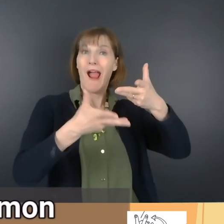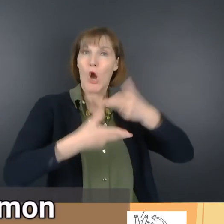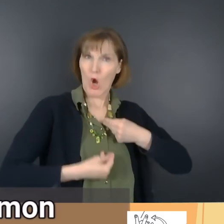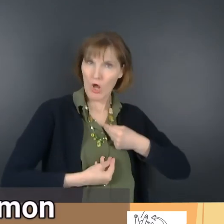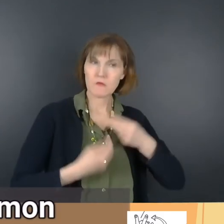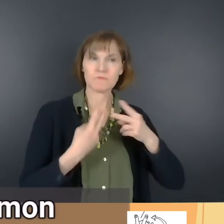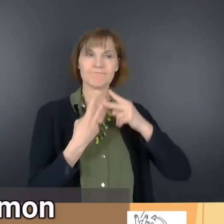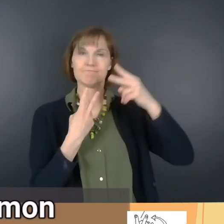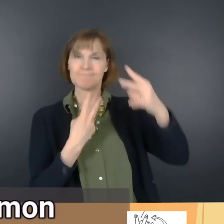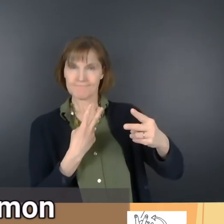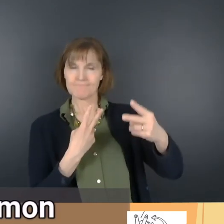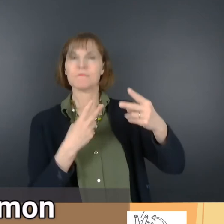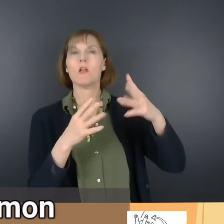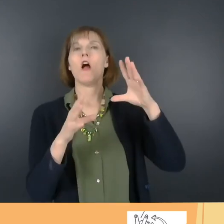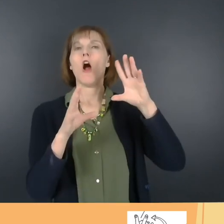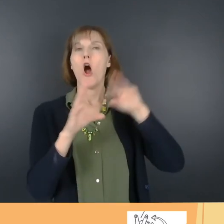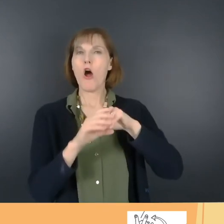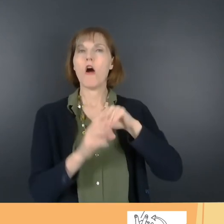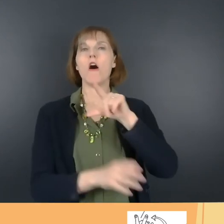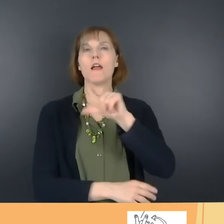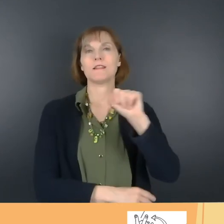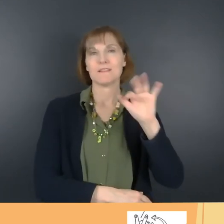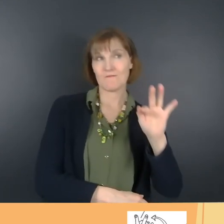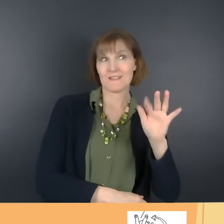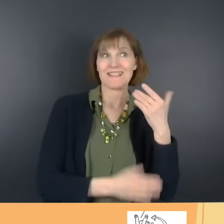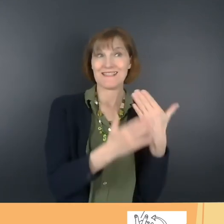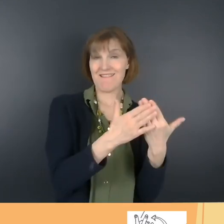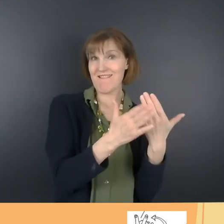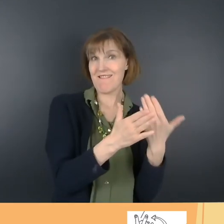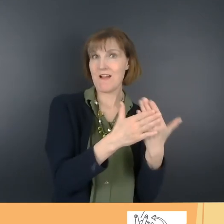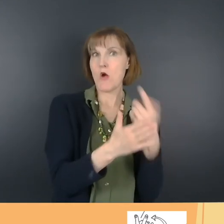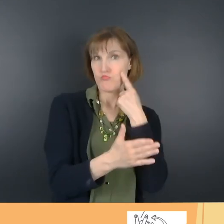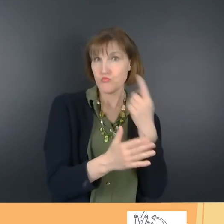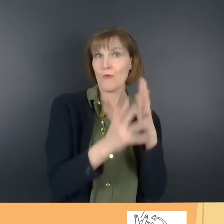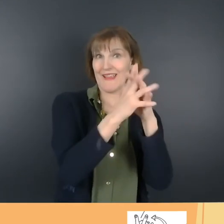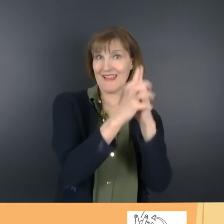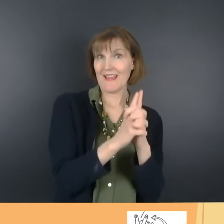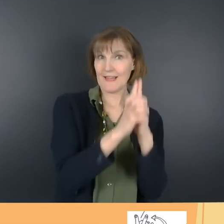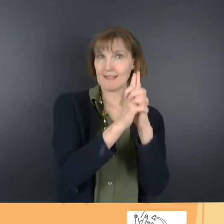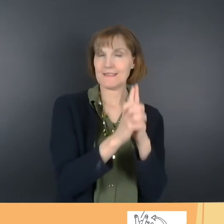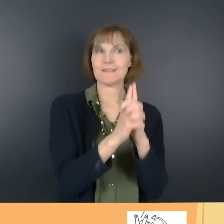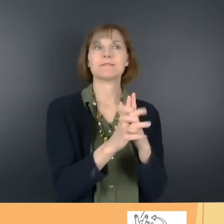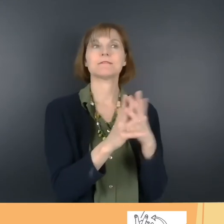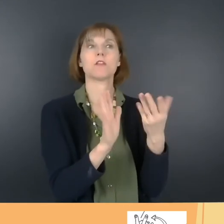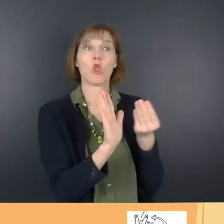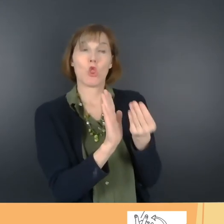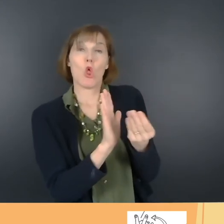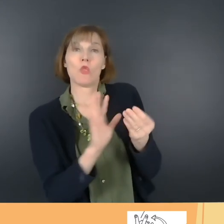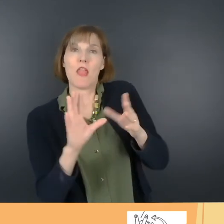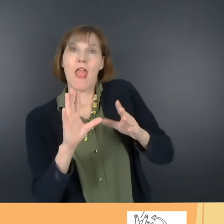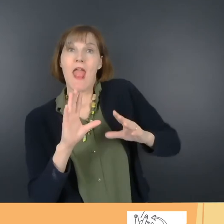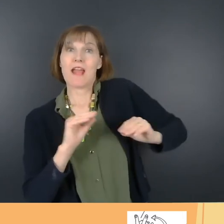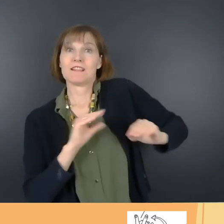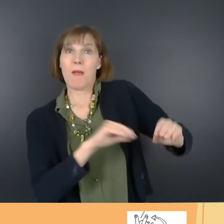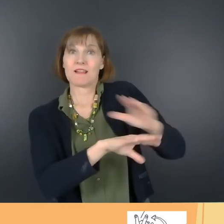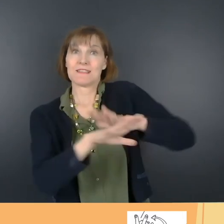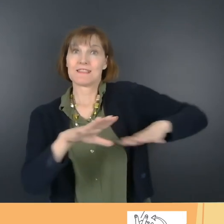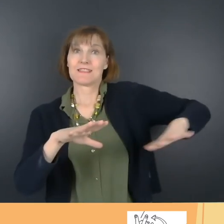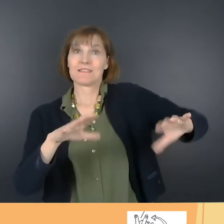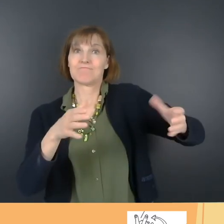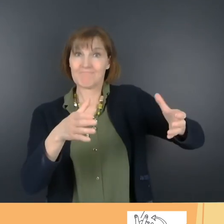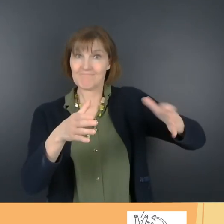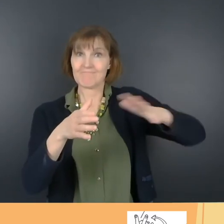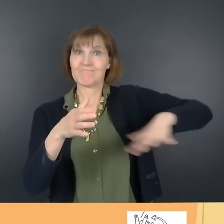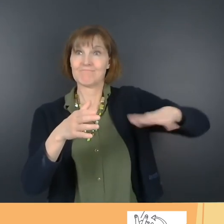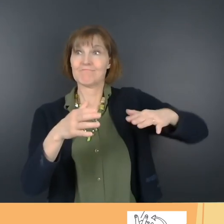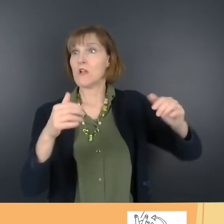Ici, accueil de mon prochain en langue des signes française, ça, c'est pour que des églises, justement, puissent avoir un